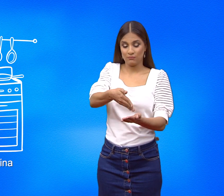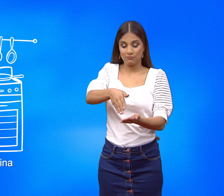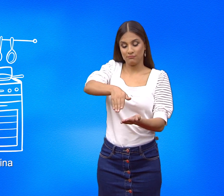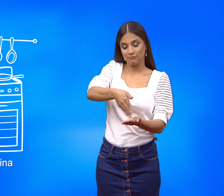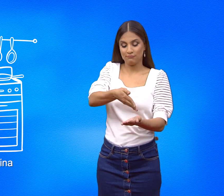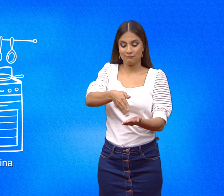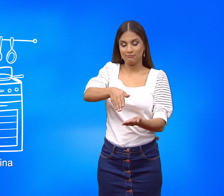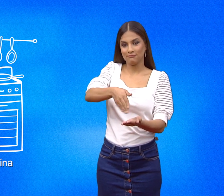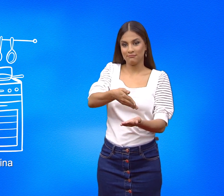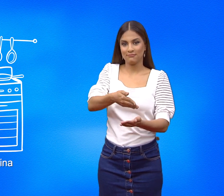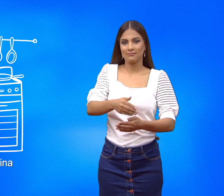cocina